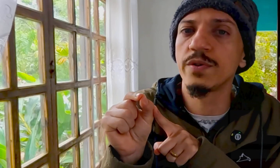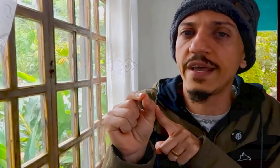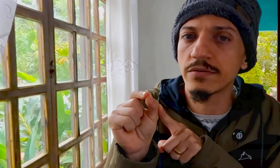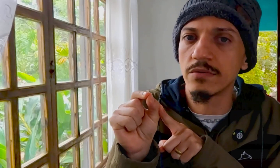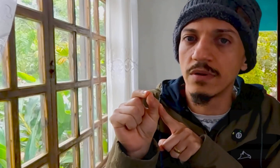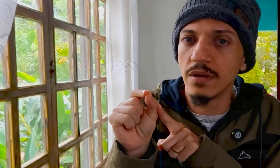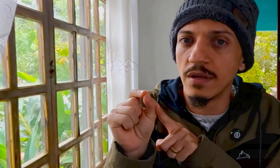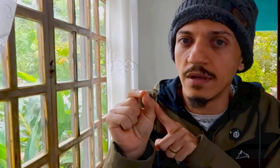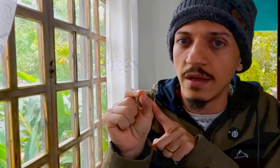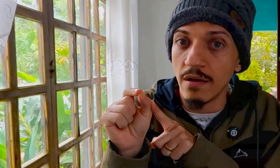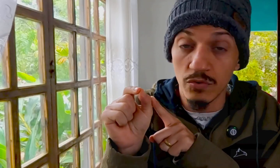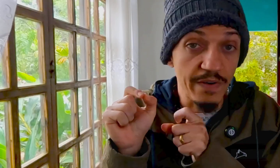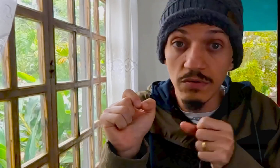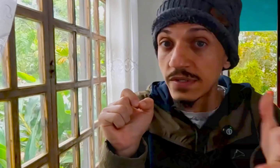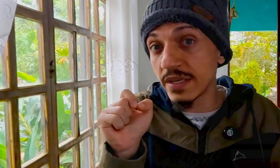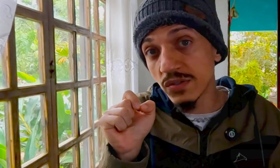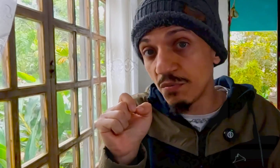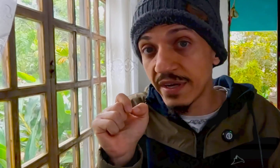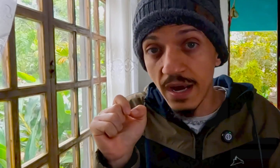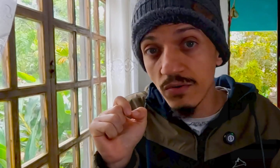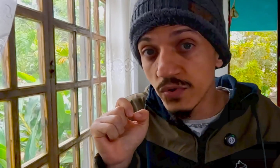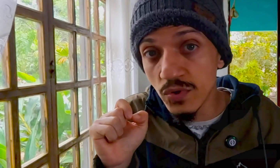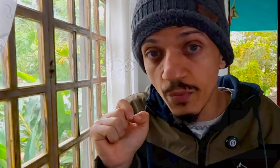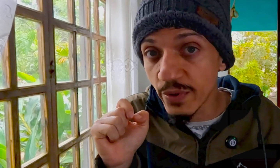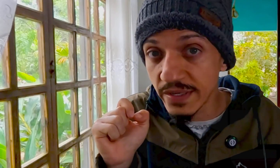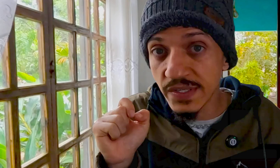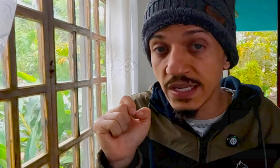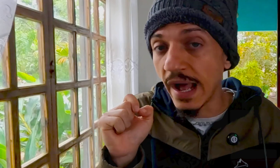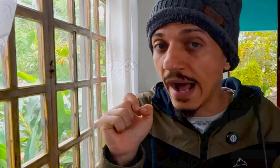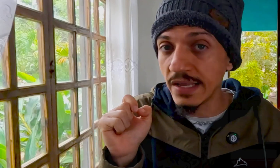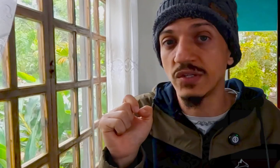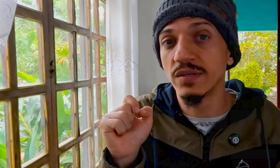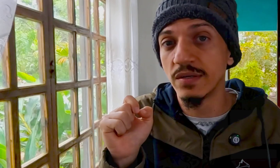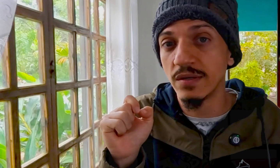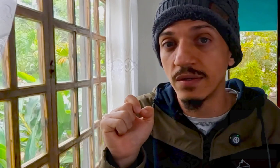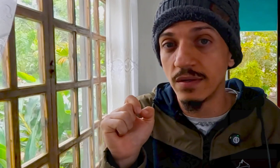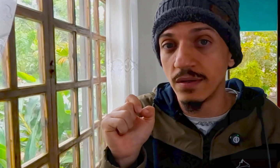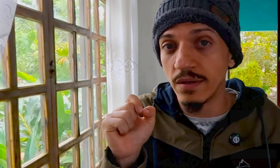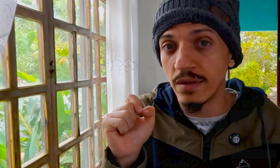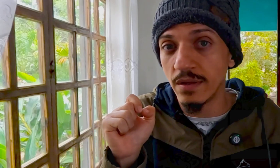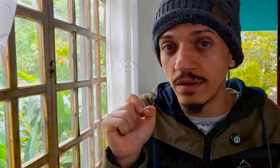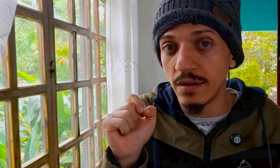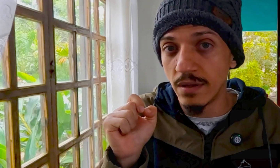do contexto, tu vai conseguir se comunicar com surdos com muito mais facilidade.